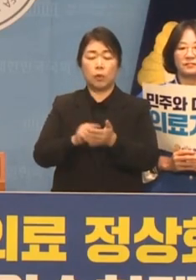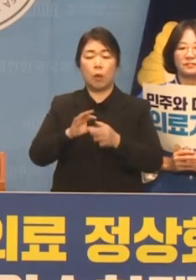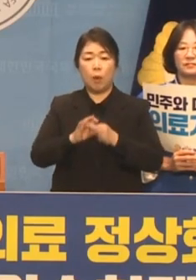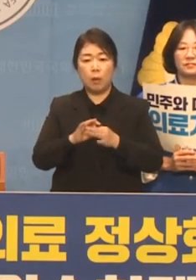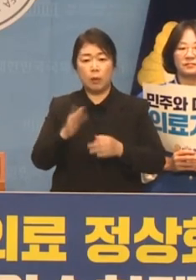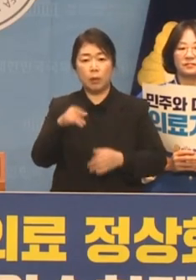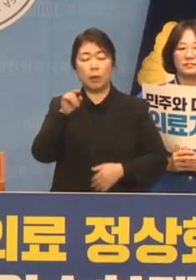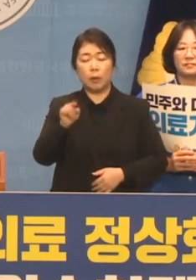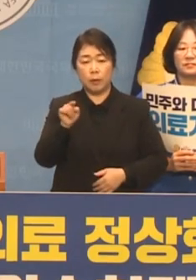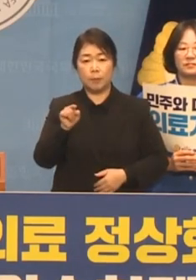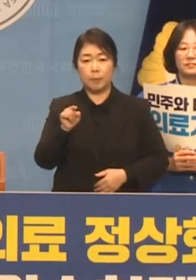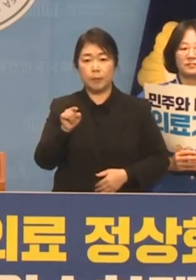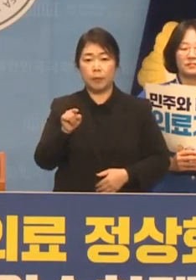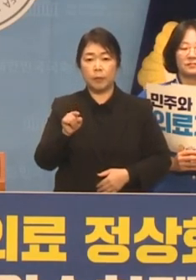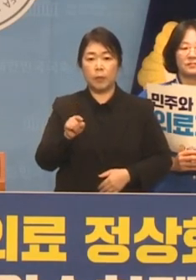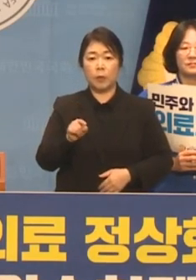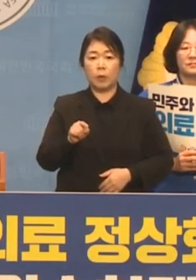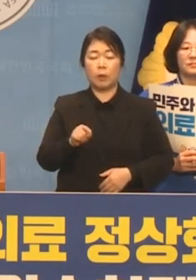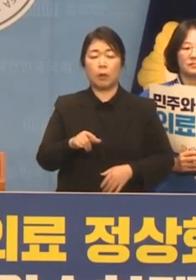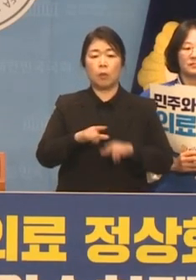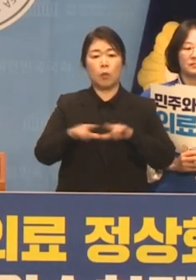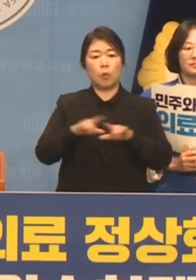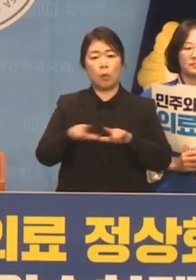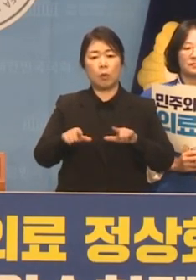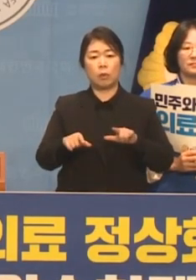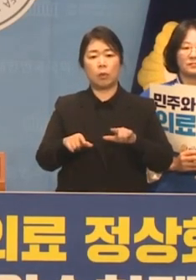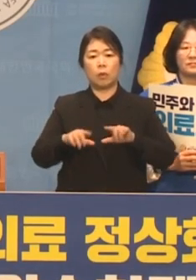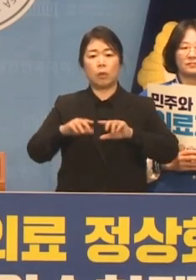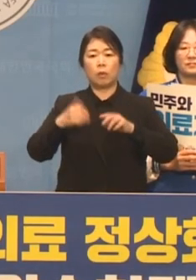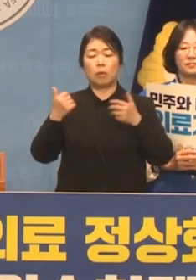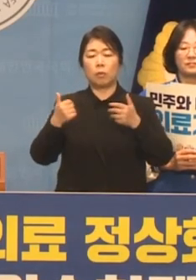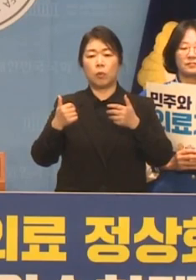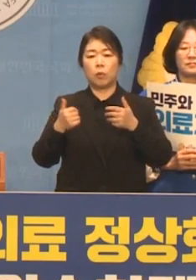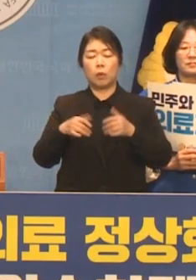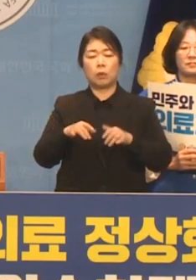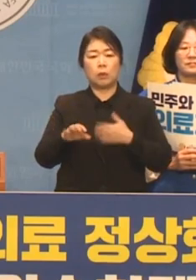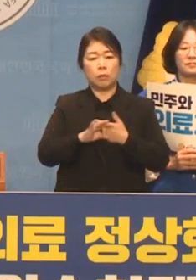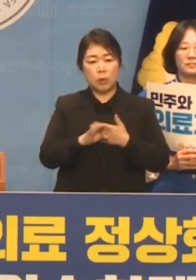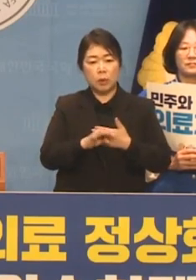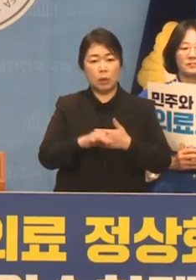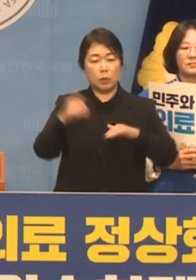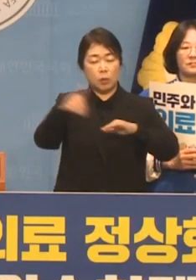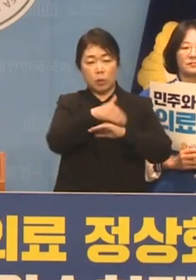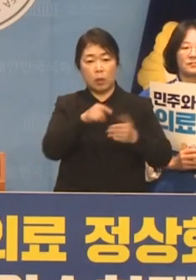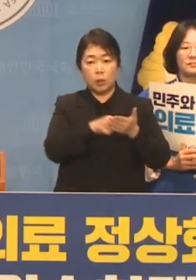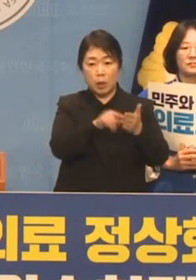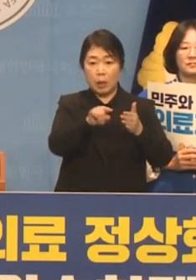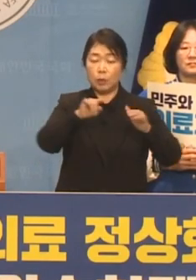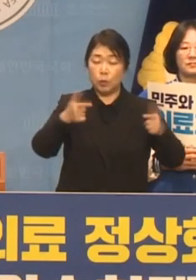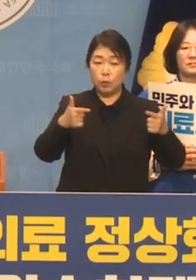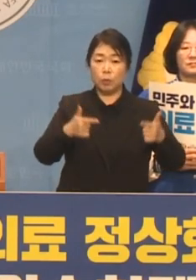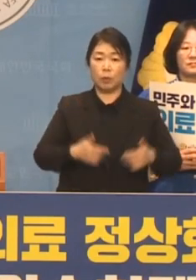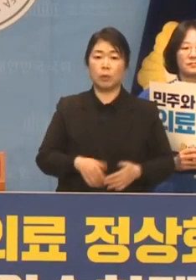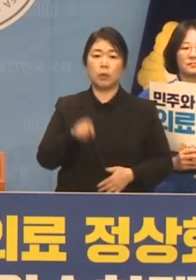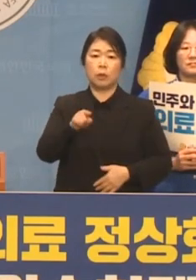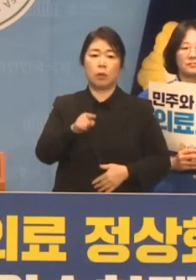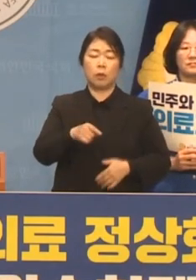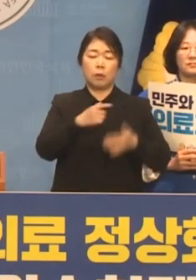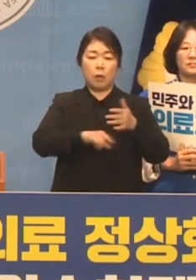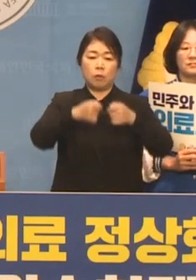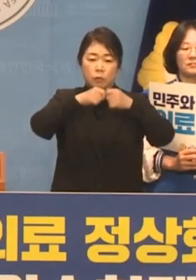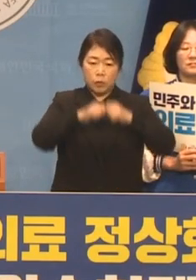역시 어 단지 성어 정책 제한이나 기자 회견으로 끝나는 것이 아니라 이것을